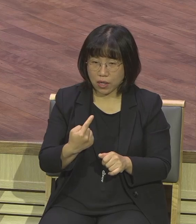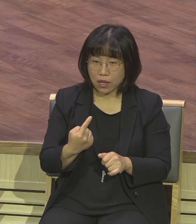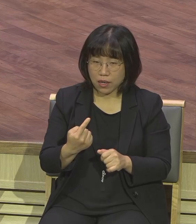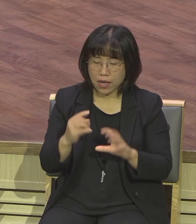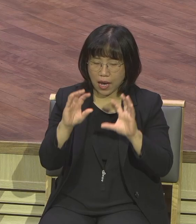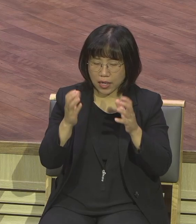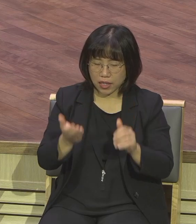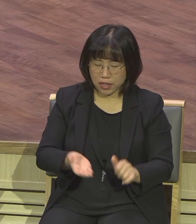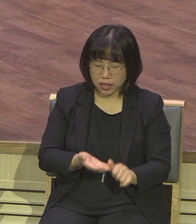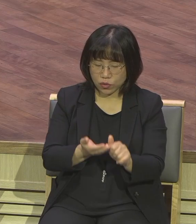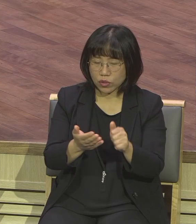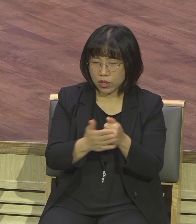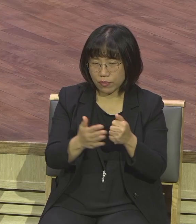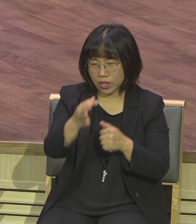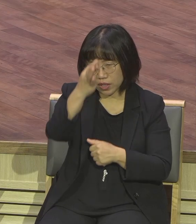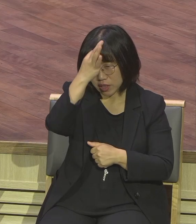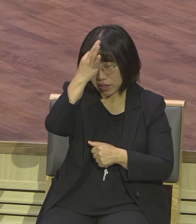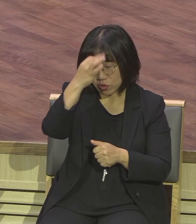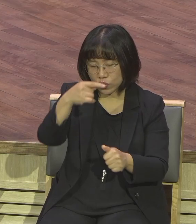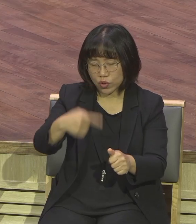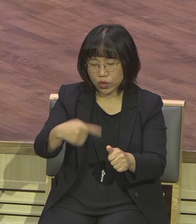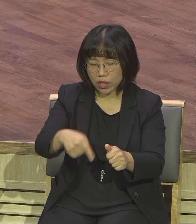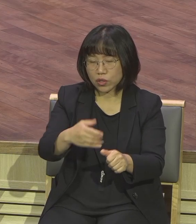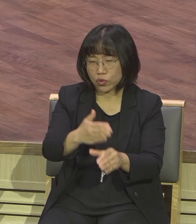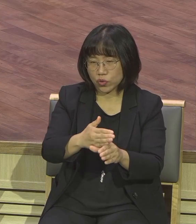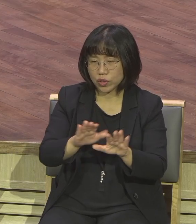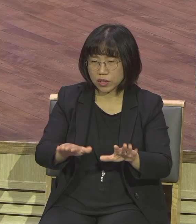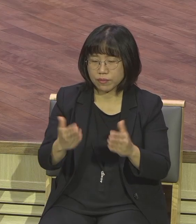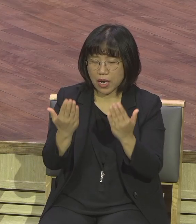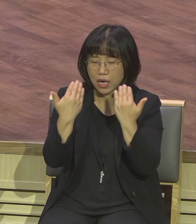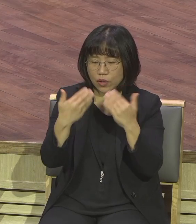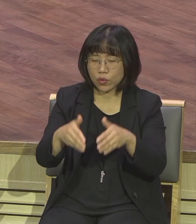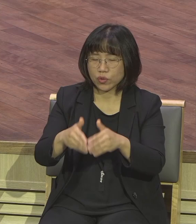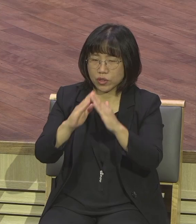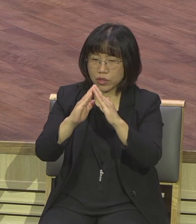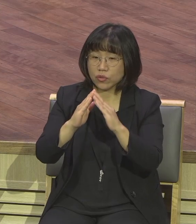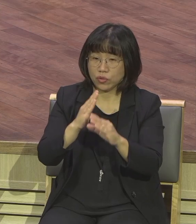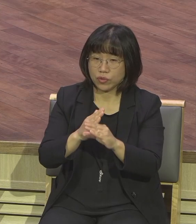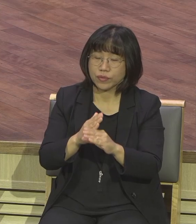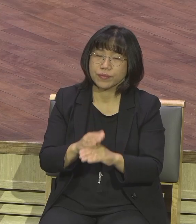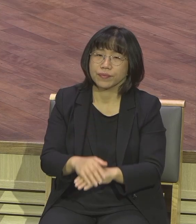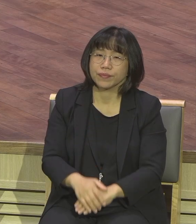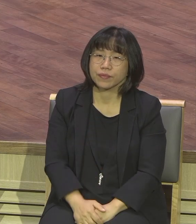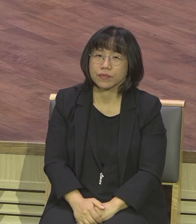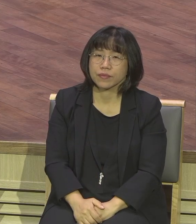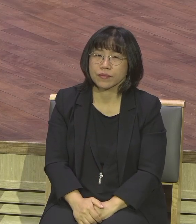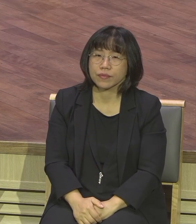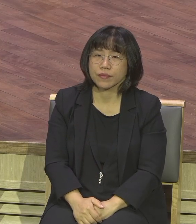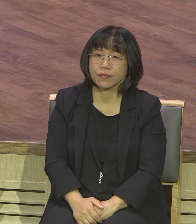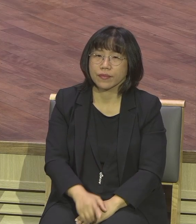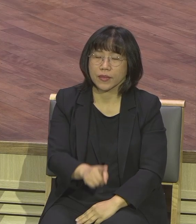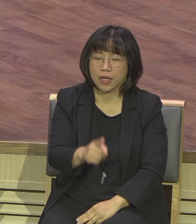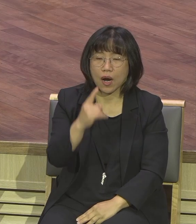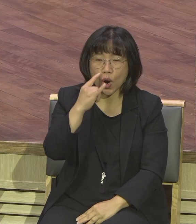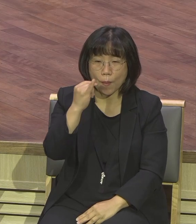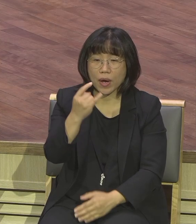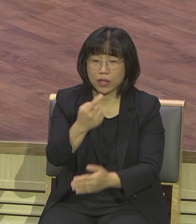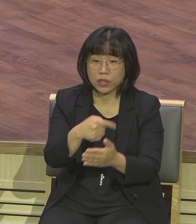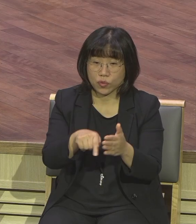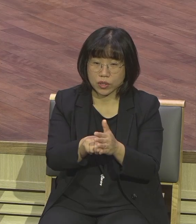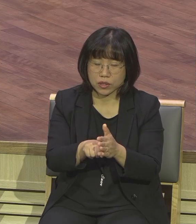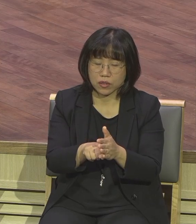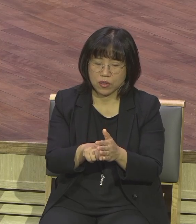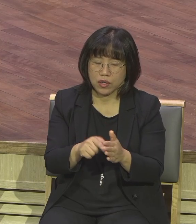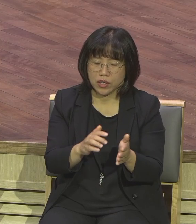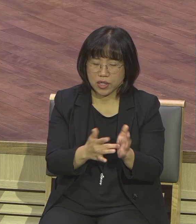직업 학교를 세워가지고 그렇게 활동을 지금 하면서 복음적 다 예수 믿고 예수 믿게 하고 영접시키고 그렇게 하고 있죠.